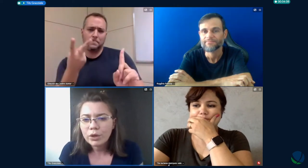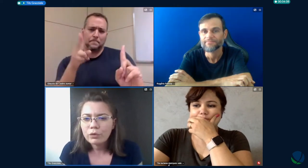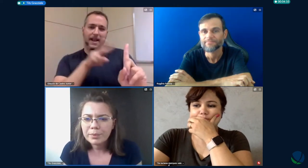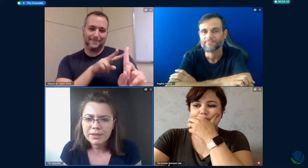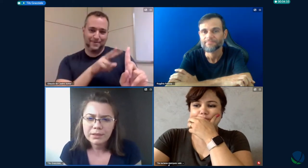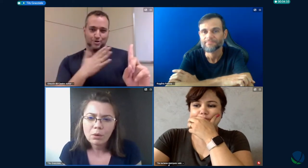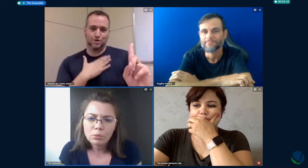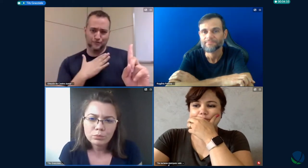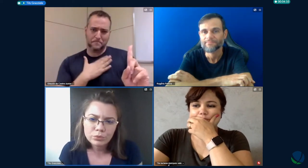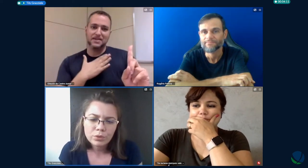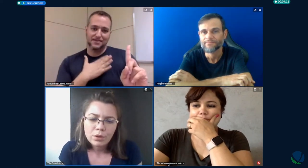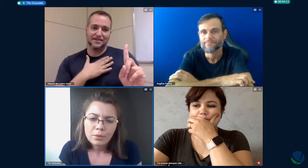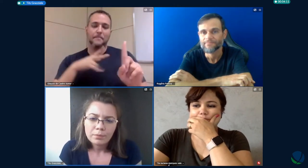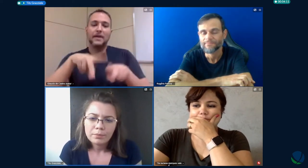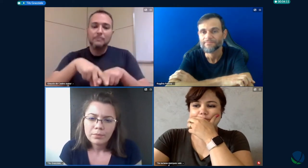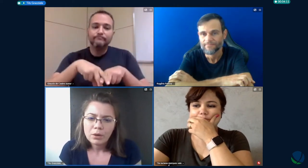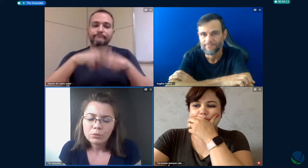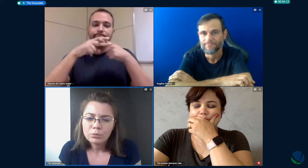Agora eu vou apresentar